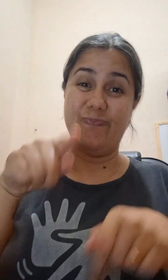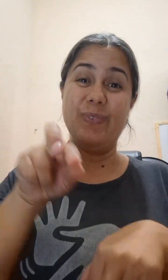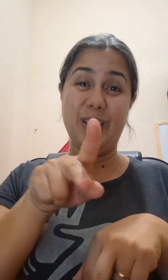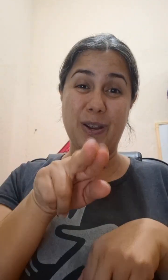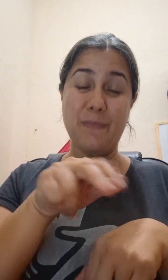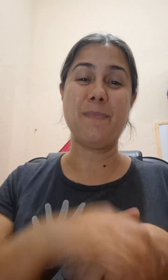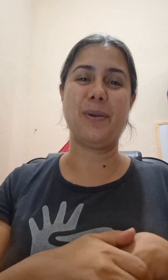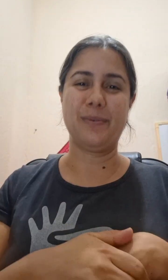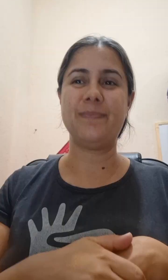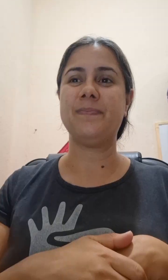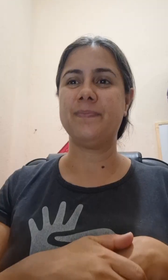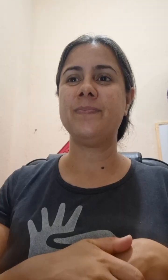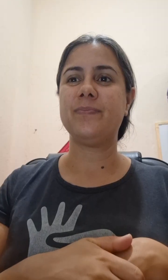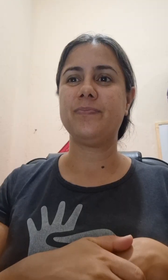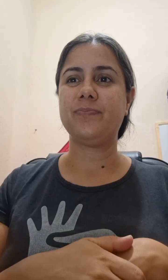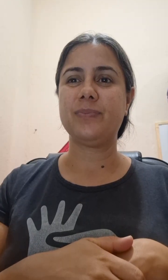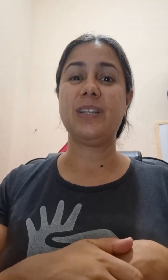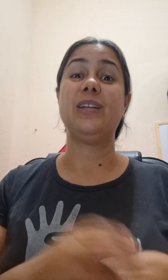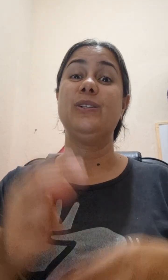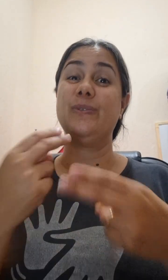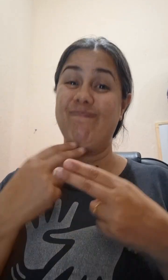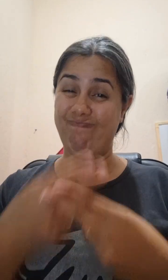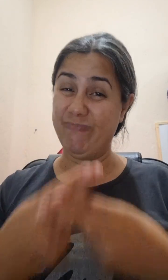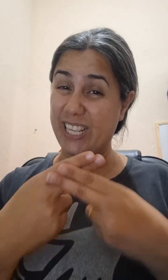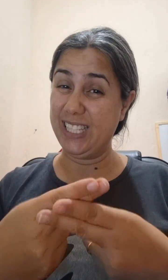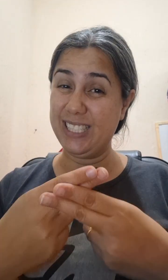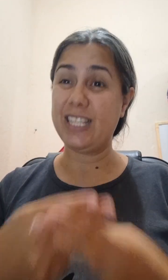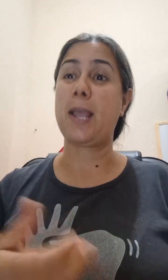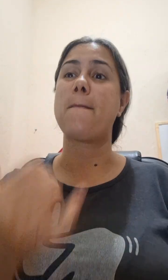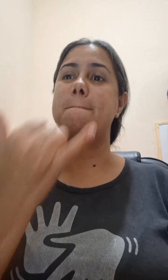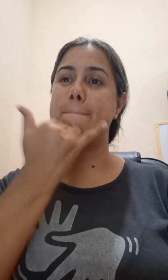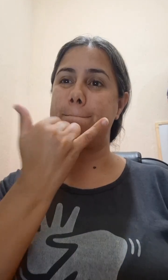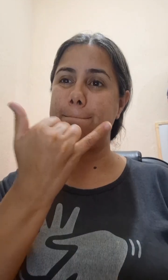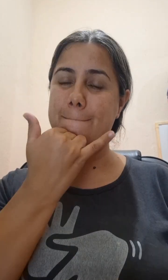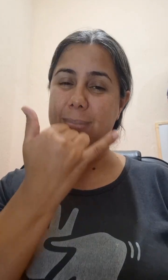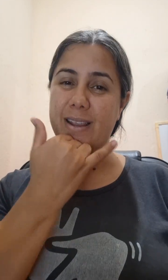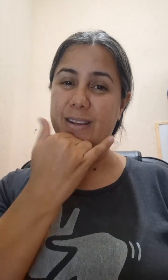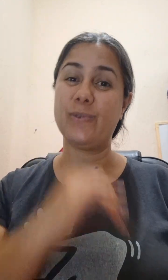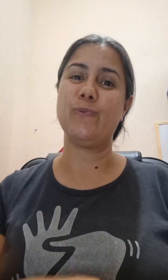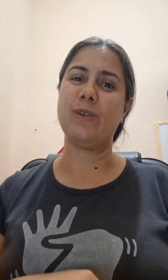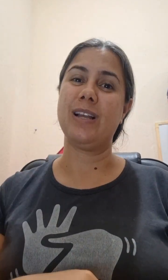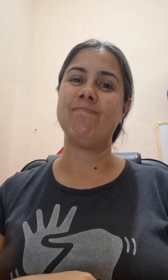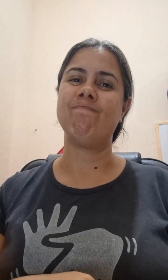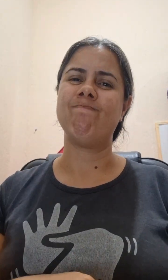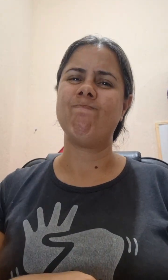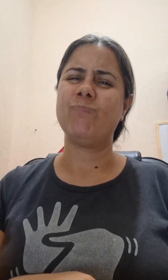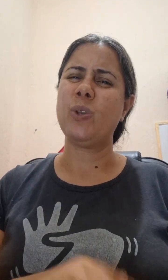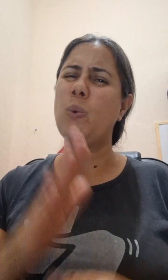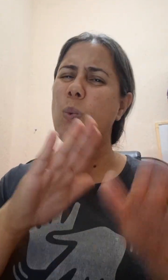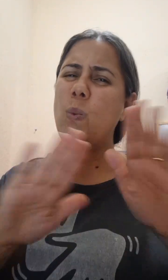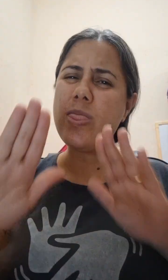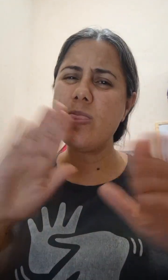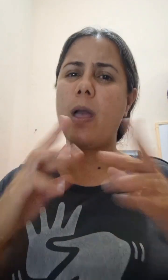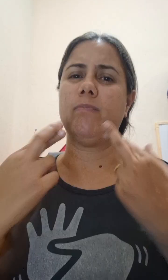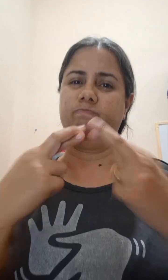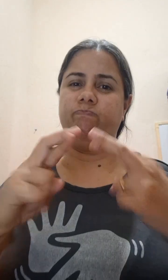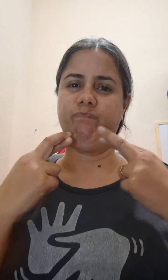que sustentam a comunhão entre os irmãos, suportar, perdoar e também cuidar das queixas.